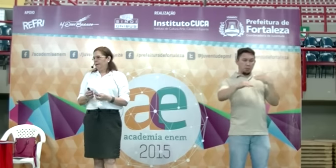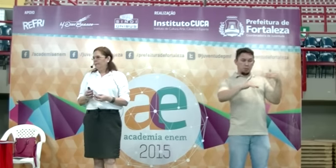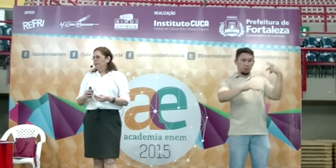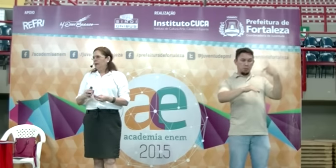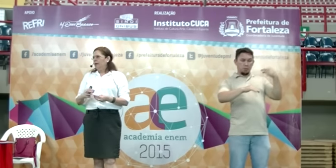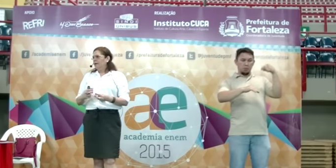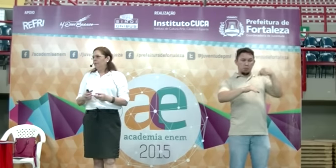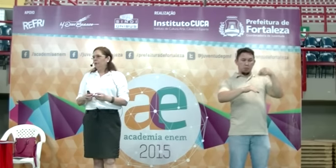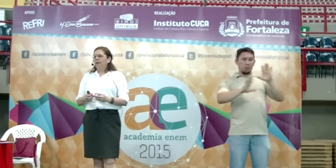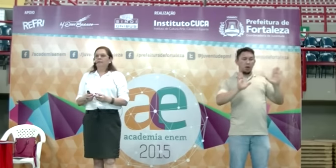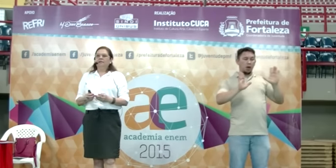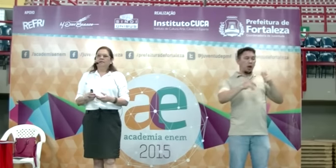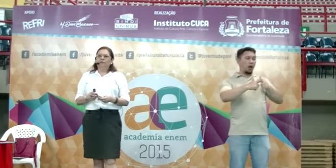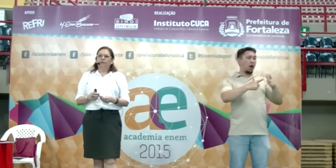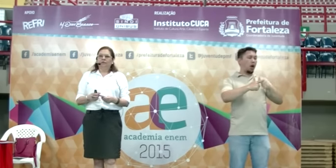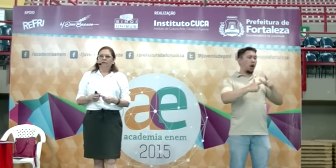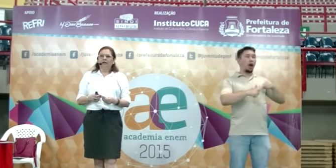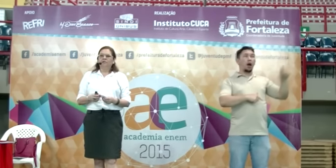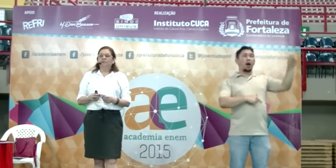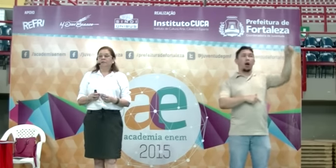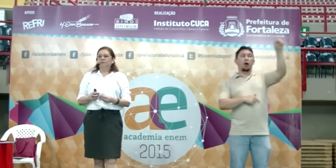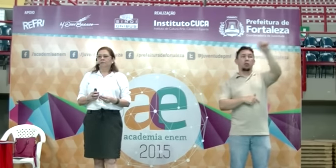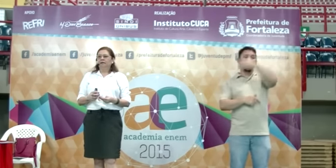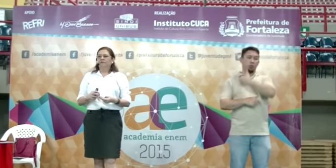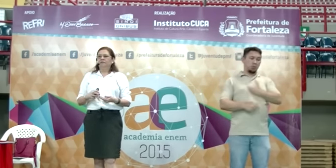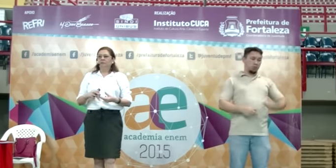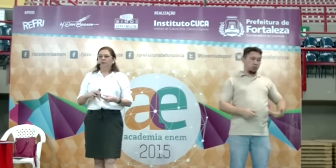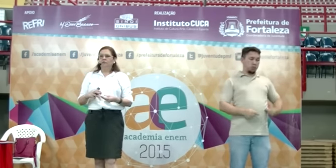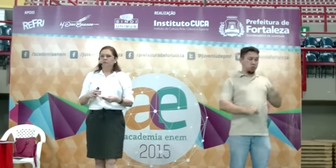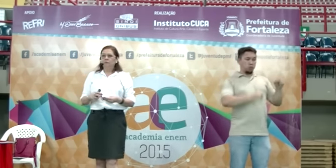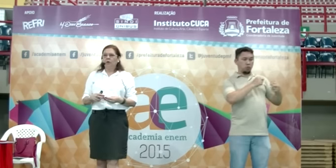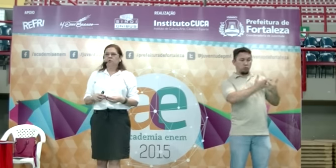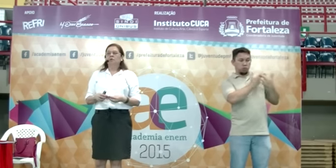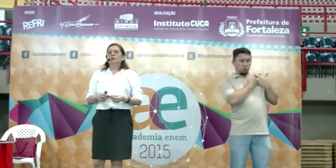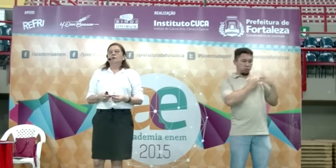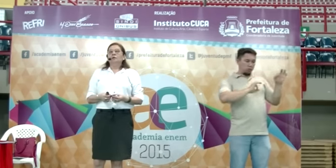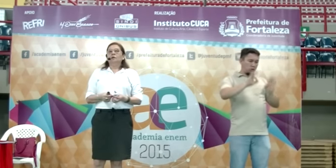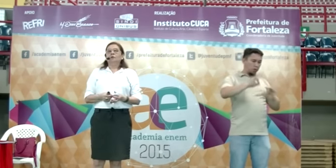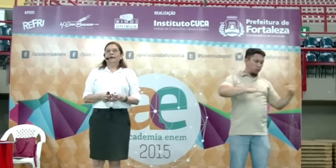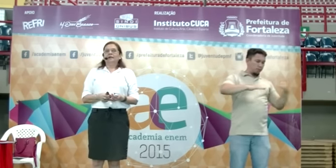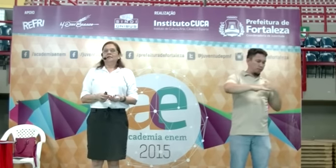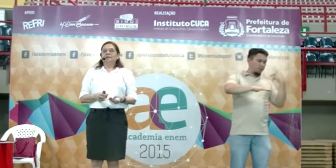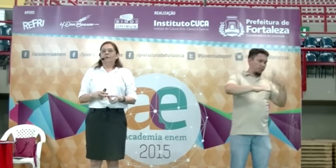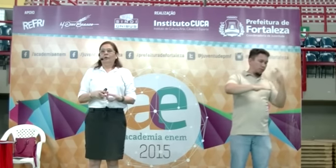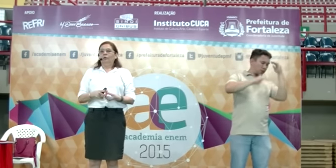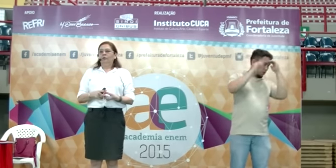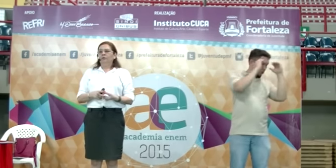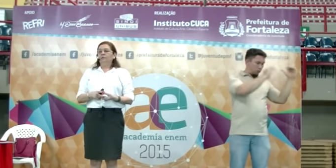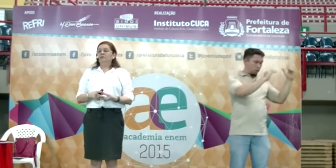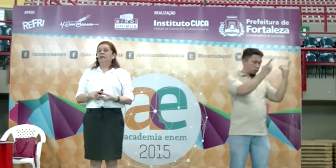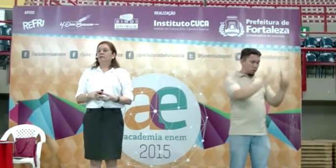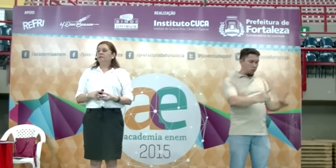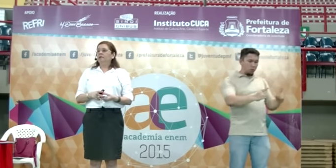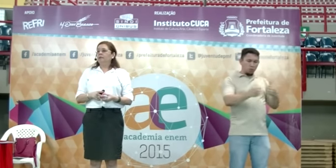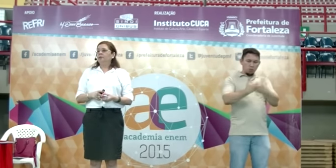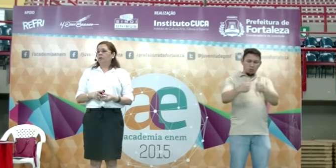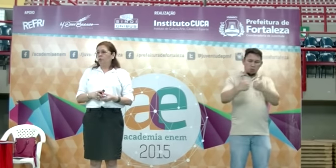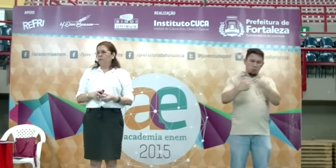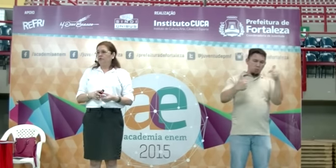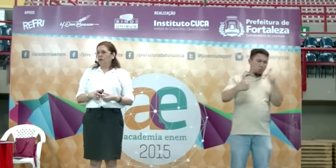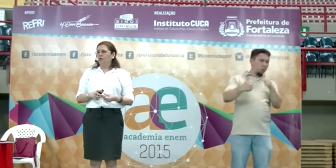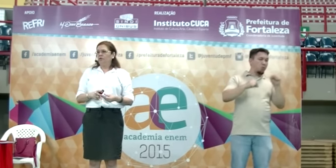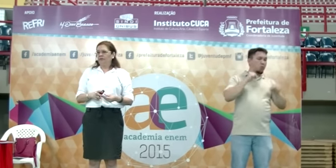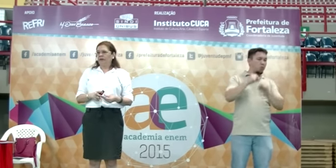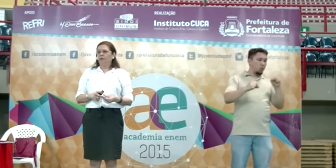transporte, tá? Aí é problema das autoridades responsáveis pelo transporte. E com relação a ônibus, nem